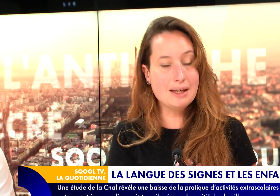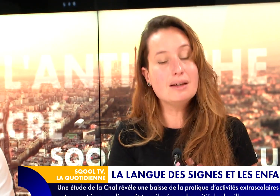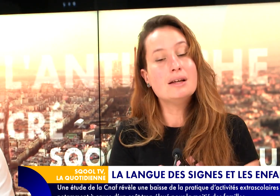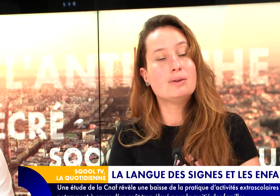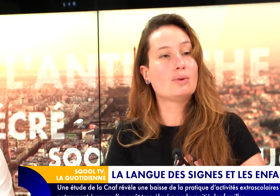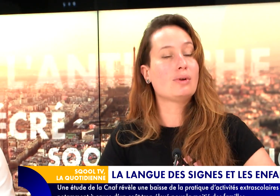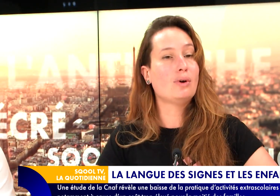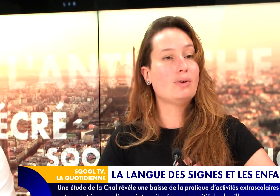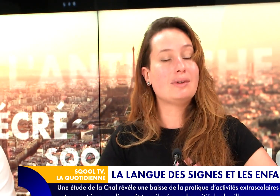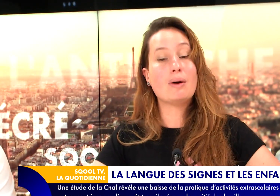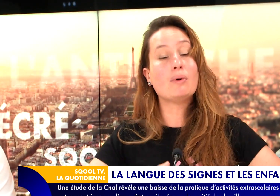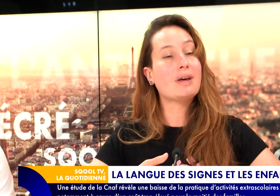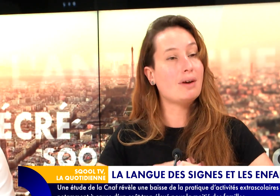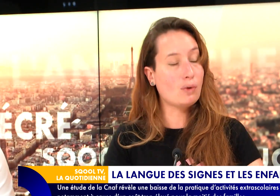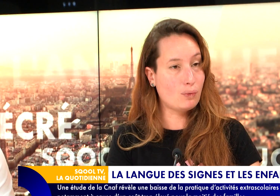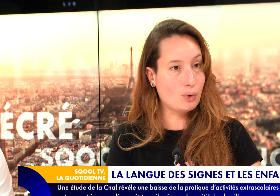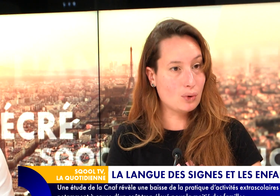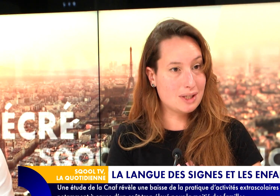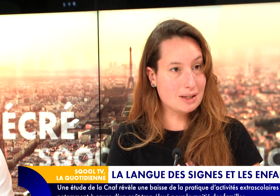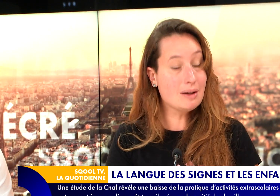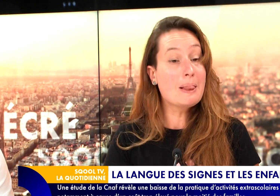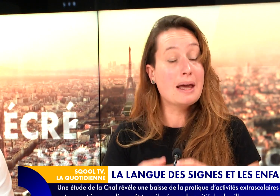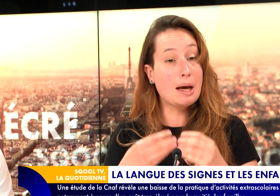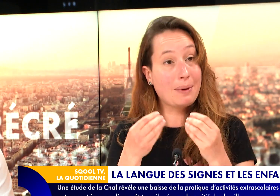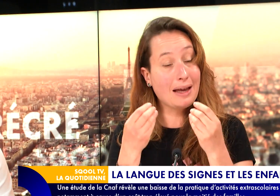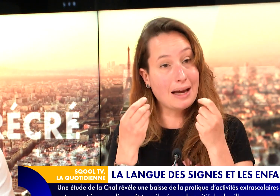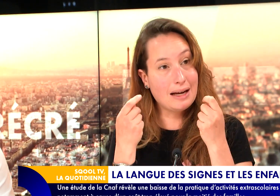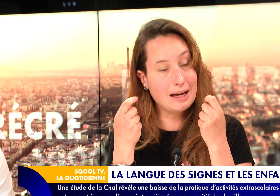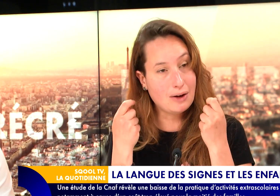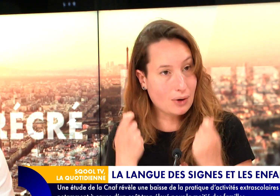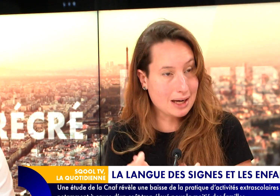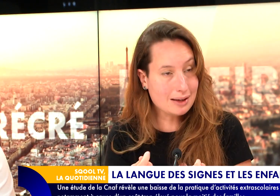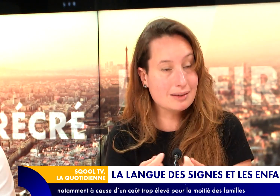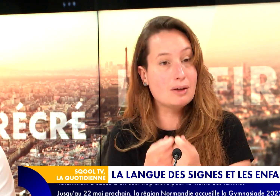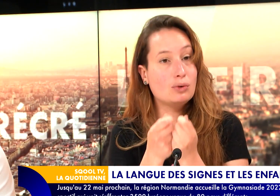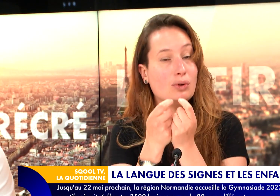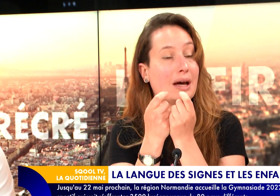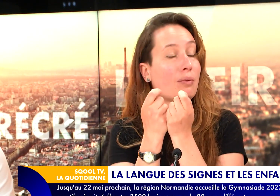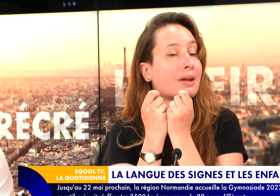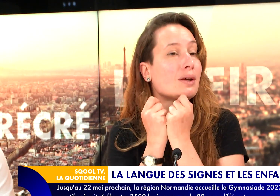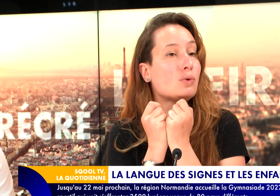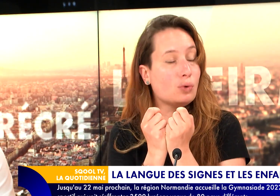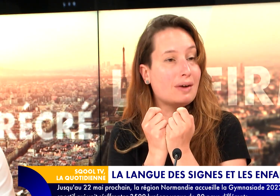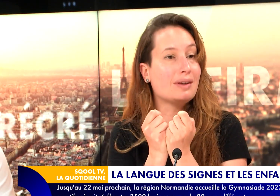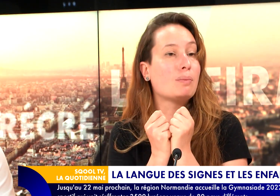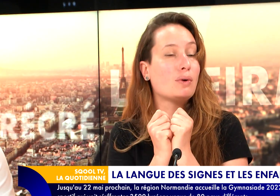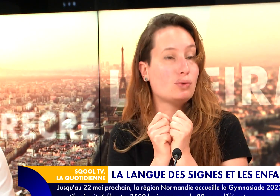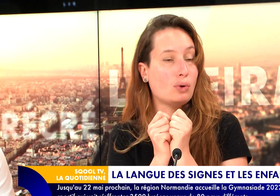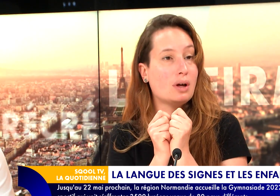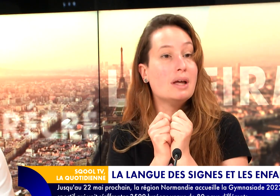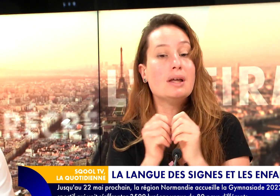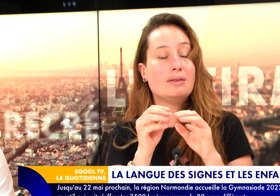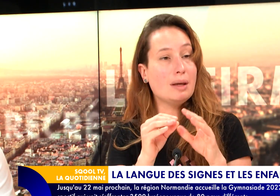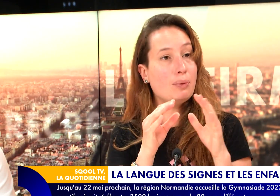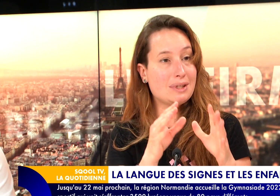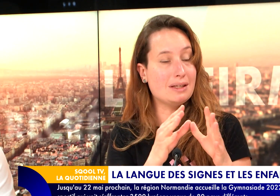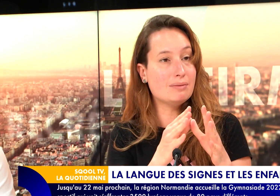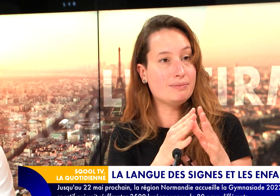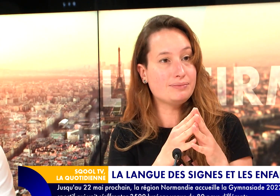expliquer. Donc c'est vraiment le travail qu'on fait au quotidien. Après, aller en classe, avoir des cours avec des profs sourds, des petits. Donc